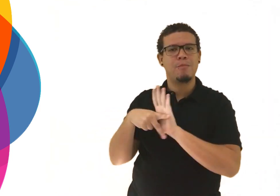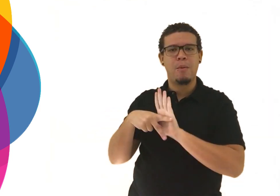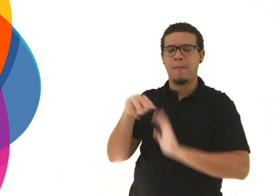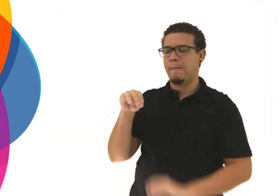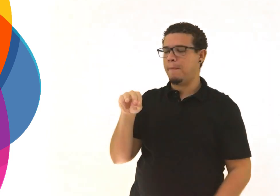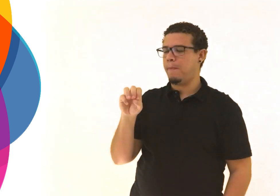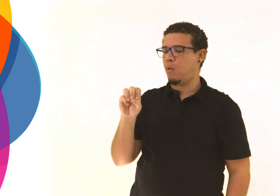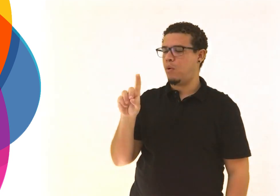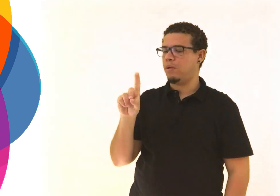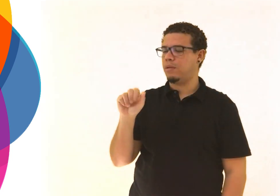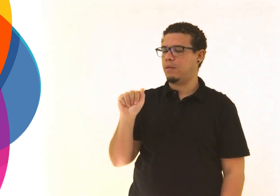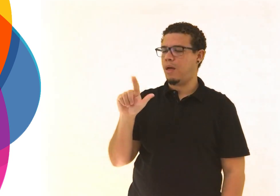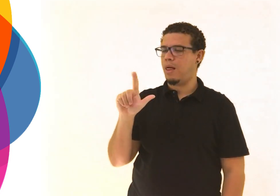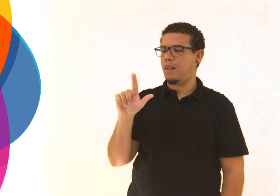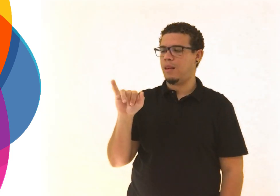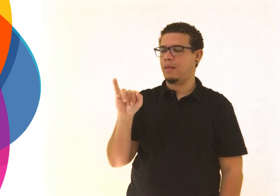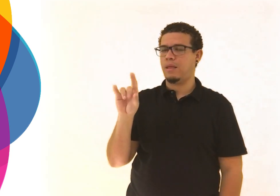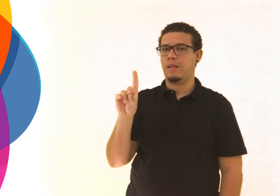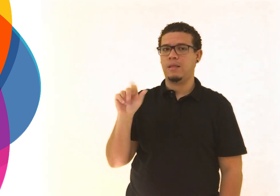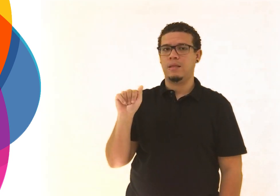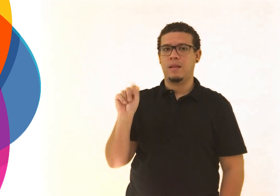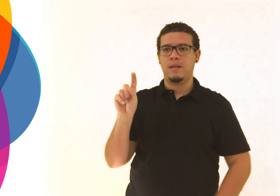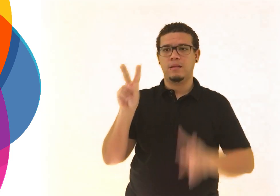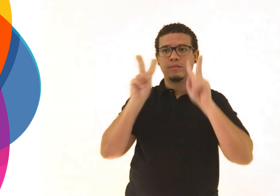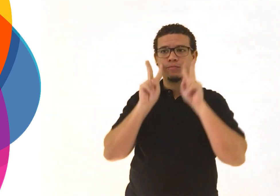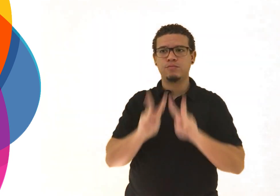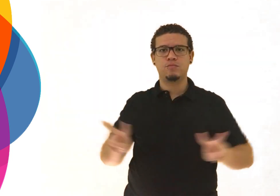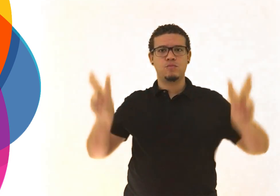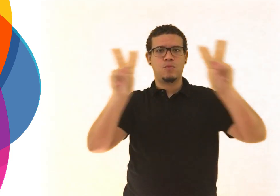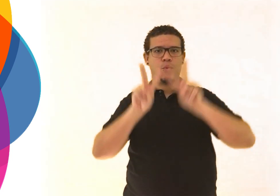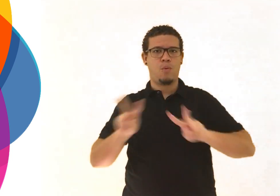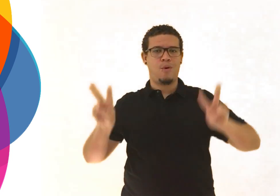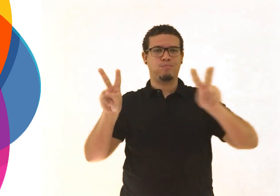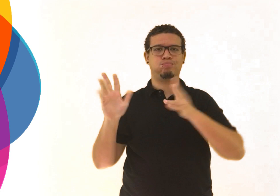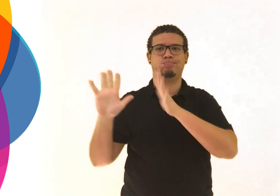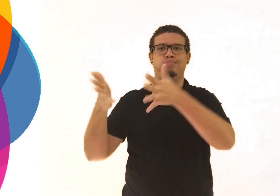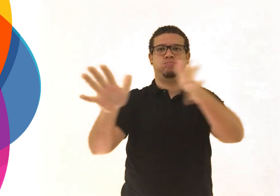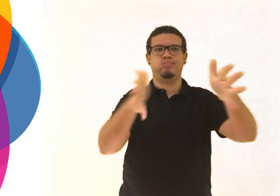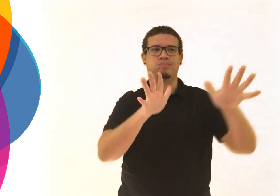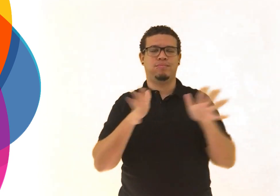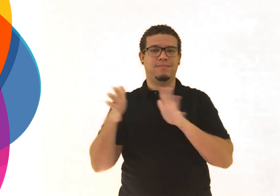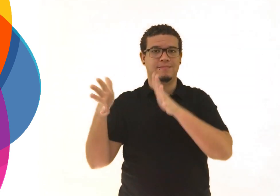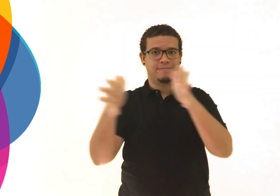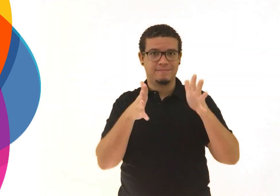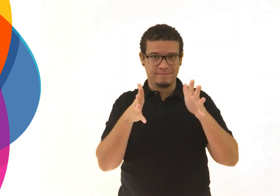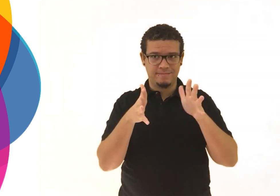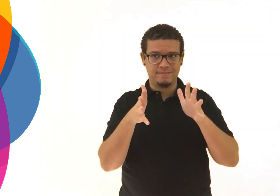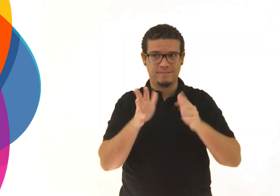organização enquanto um sistema linguístico numa modalidade